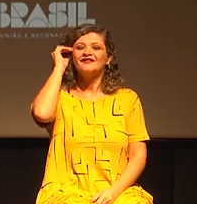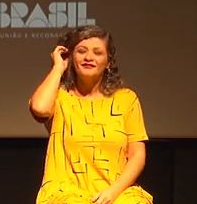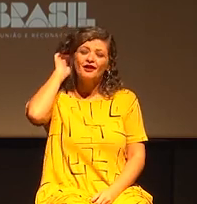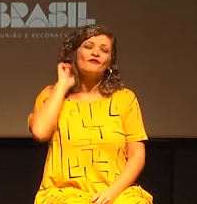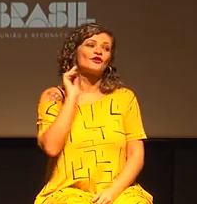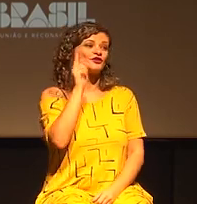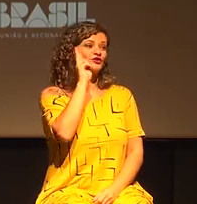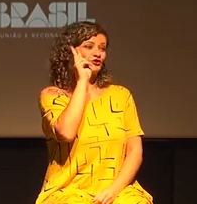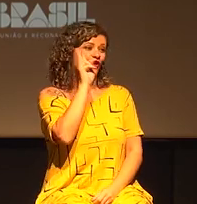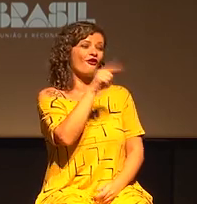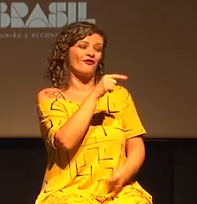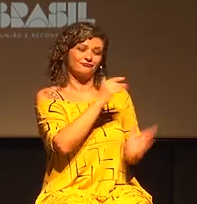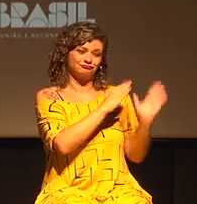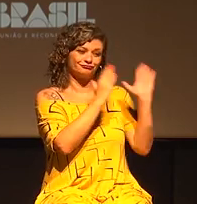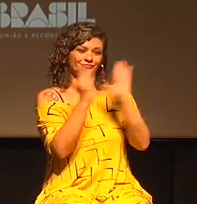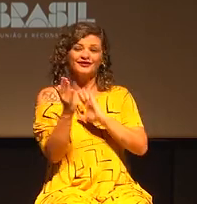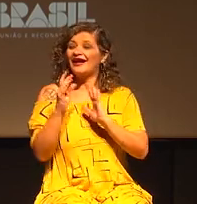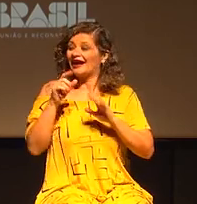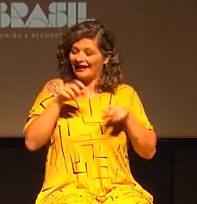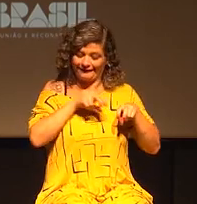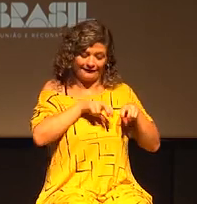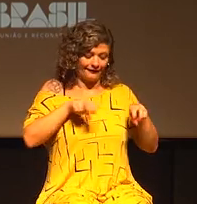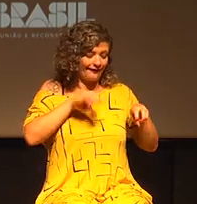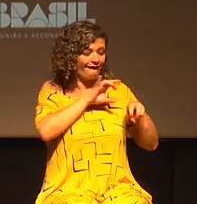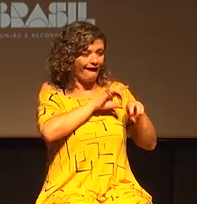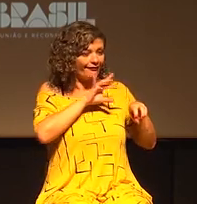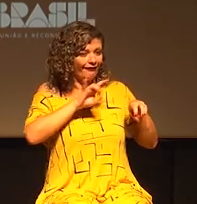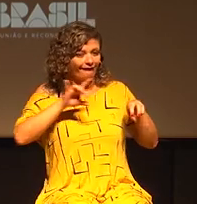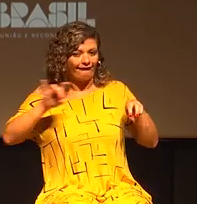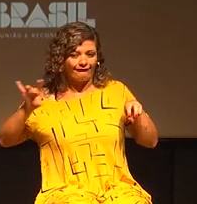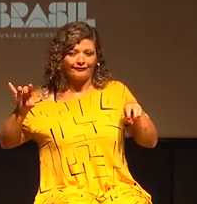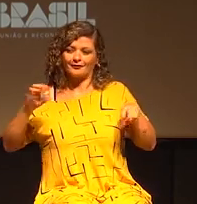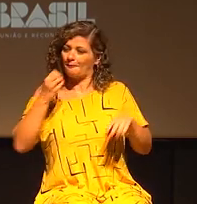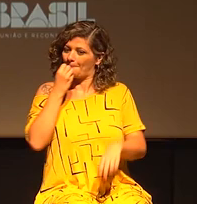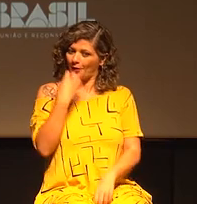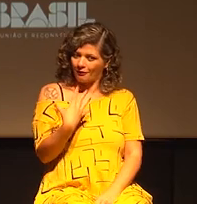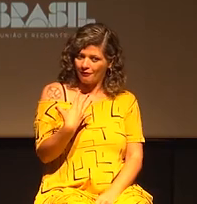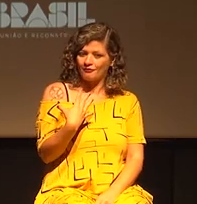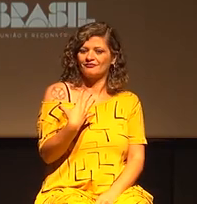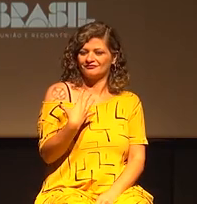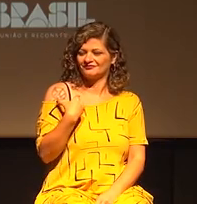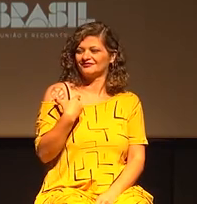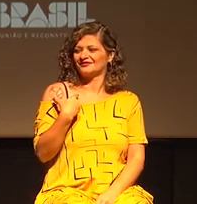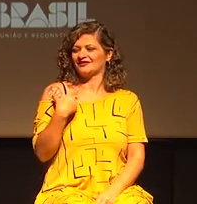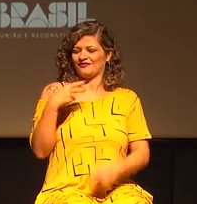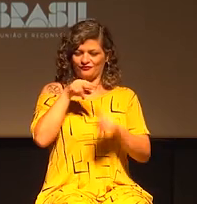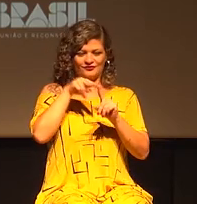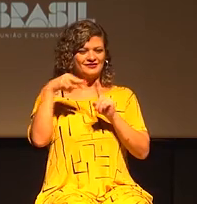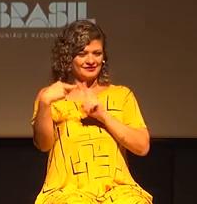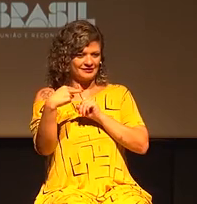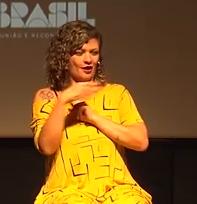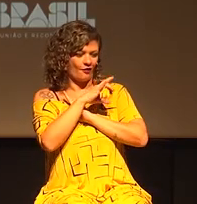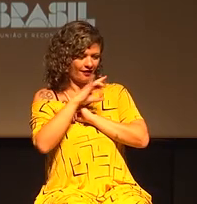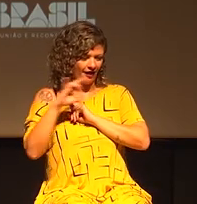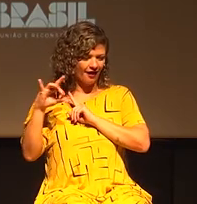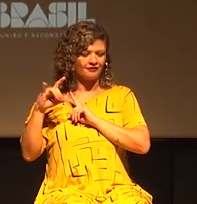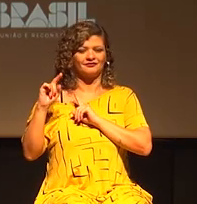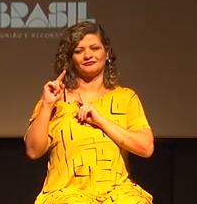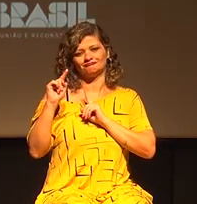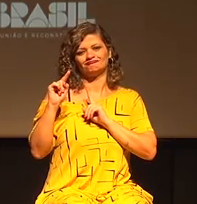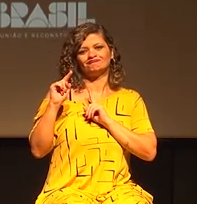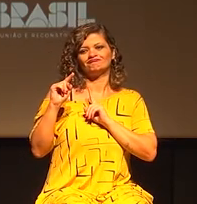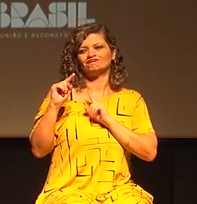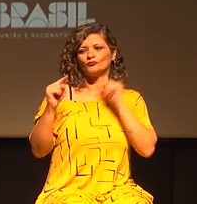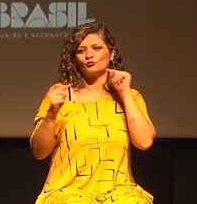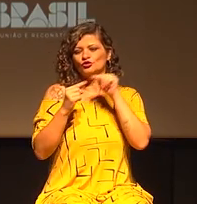muito boa a sua história aqui cada uma gente foi muito bom essa essa esse caminho esse visão né que era bem isso a ideia da um